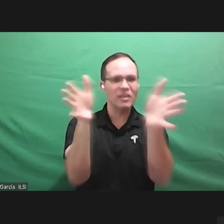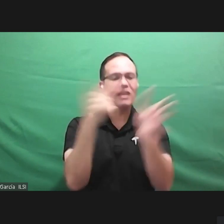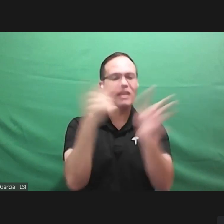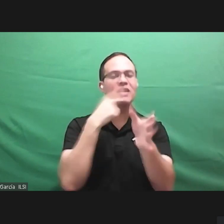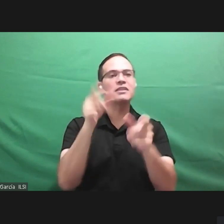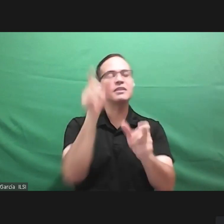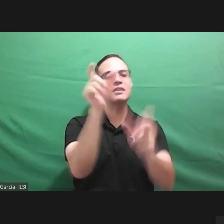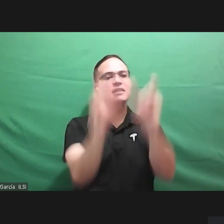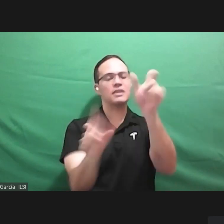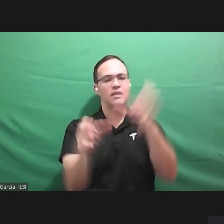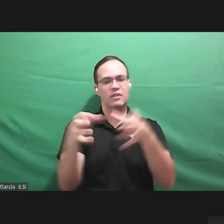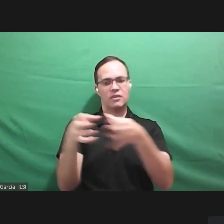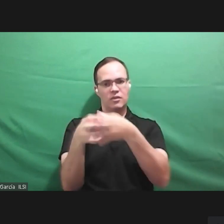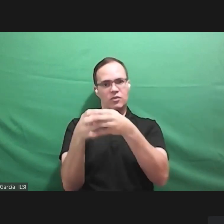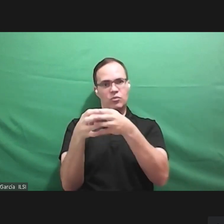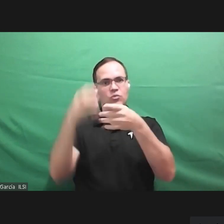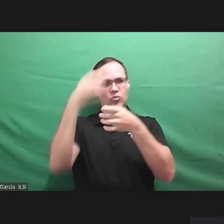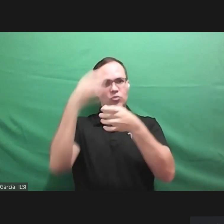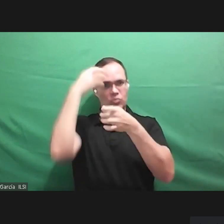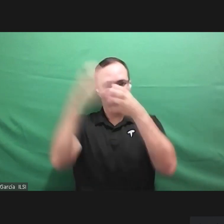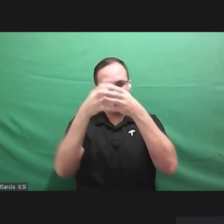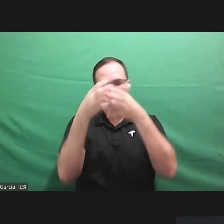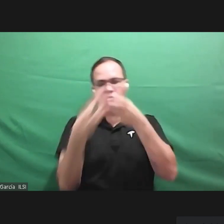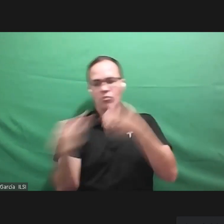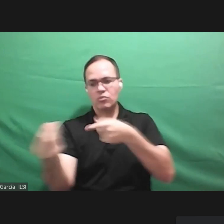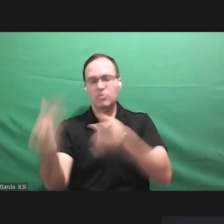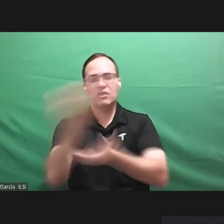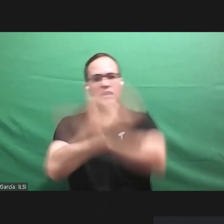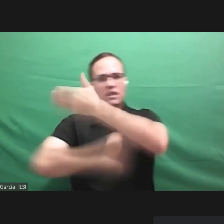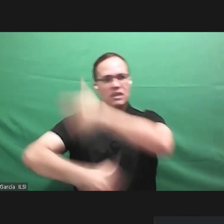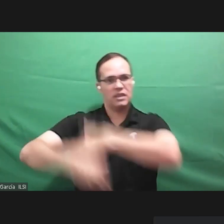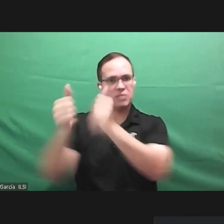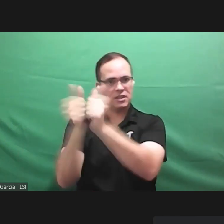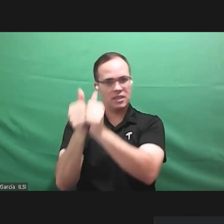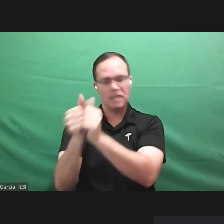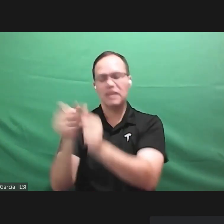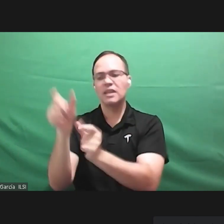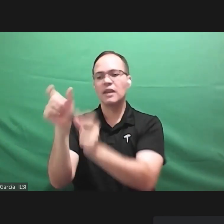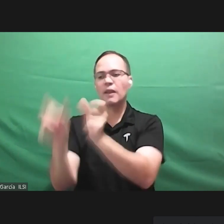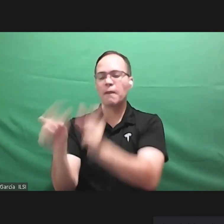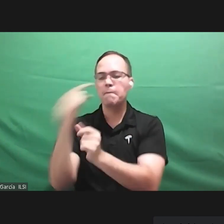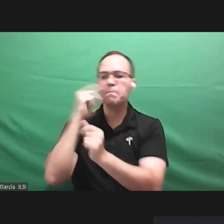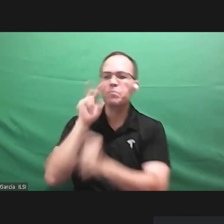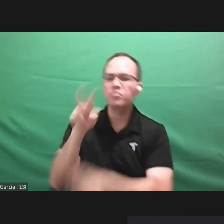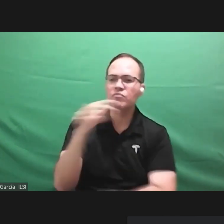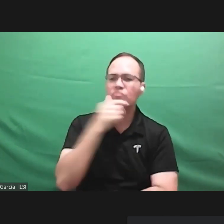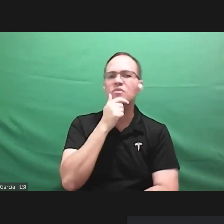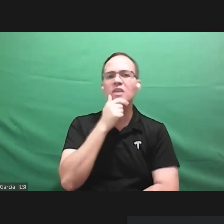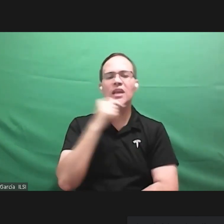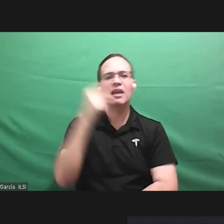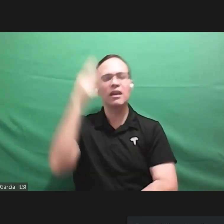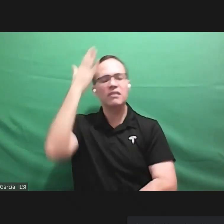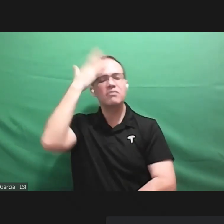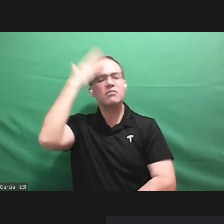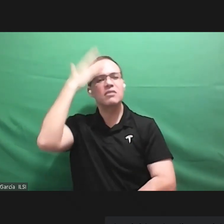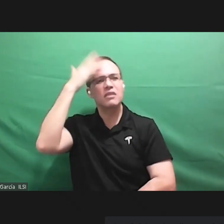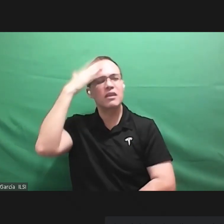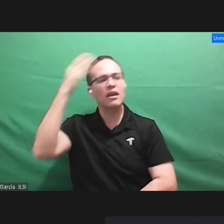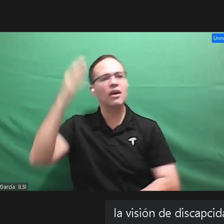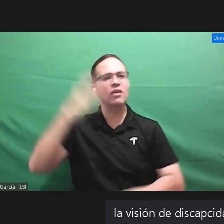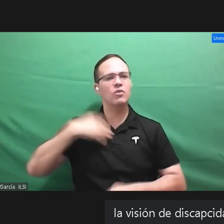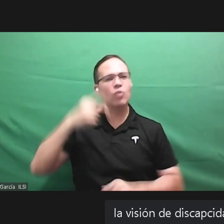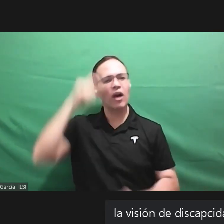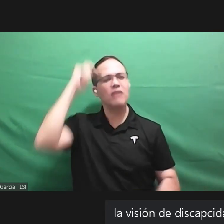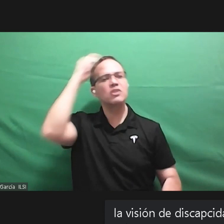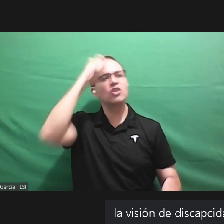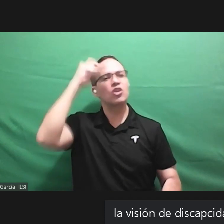problema central, que hay distintas concepciones acerca de lo que es discapacidad. Y esto está en